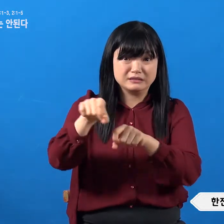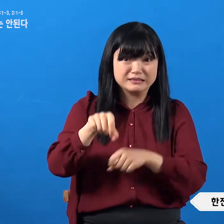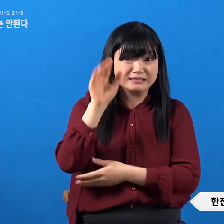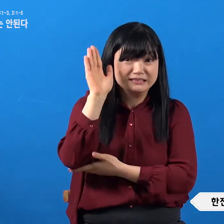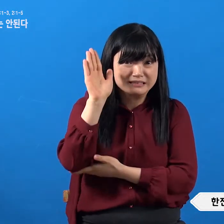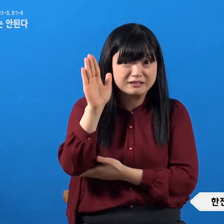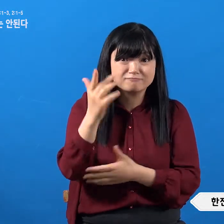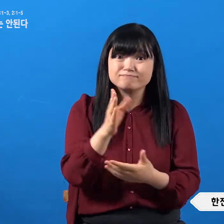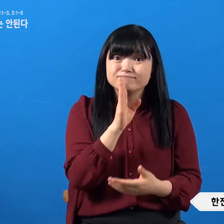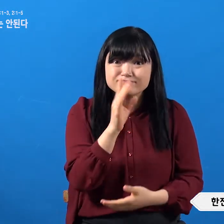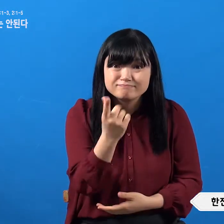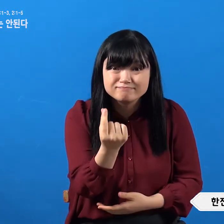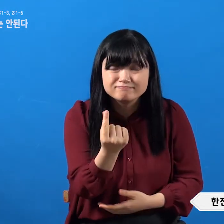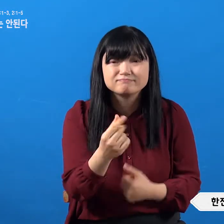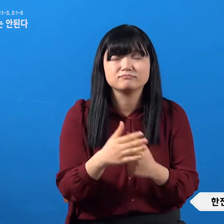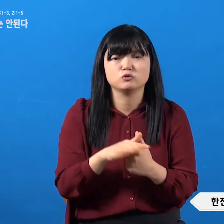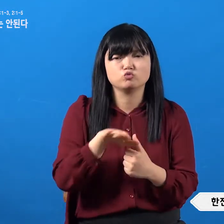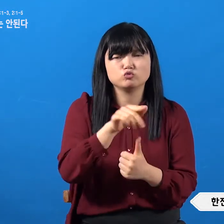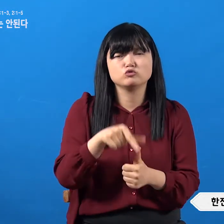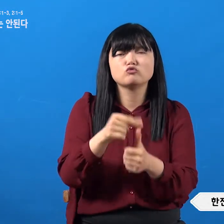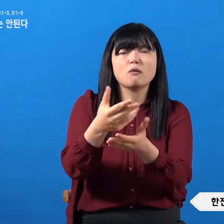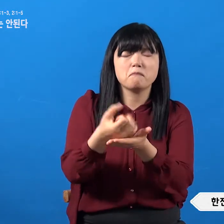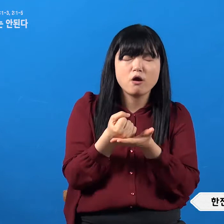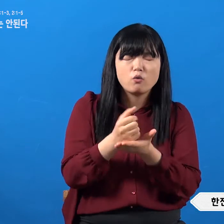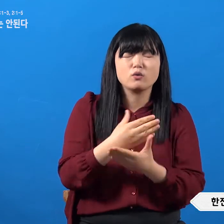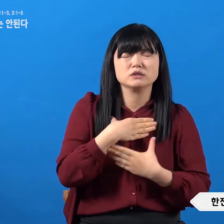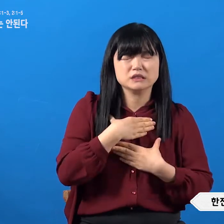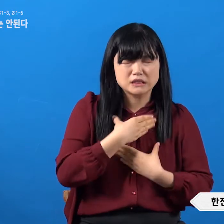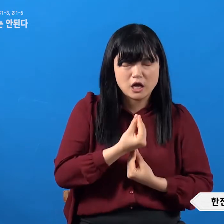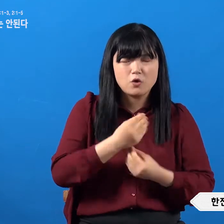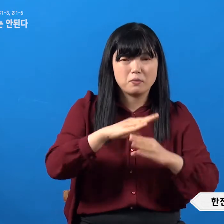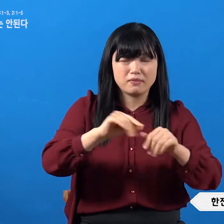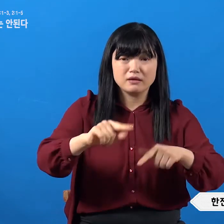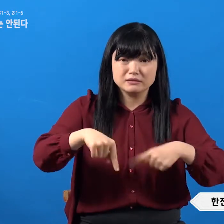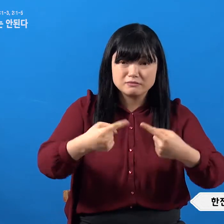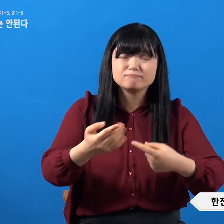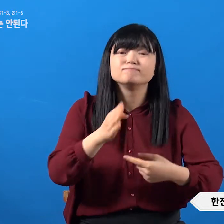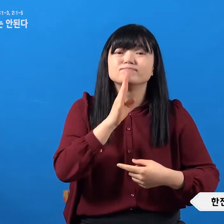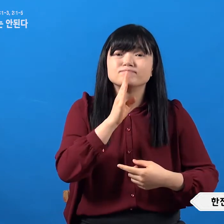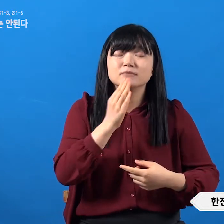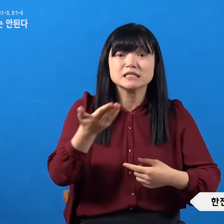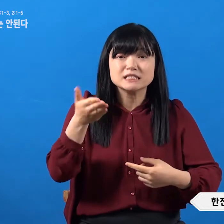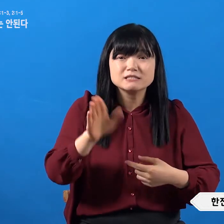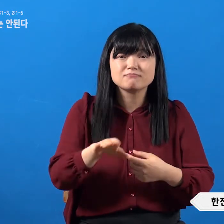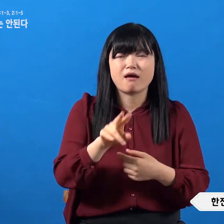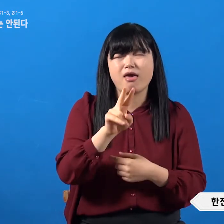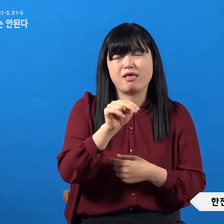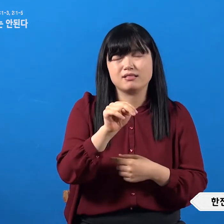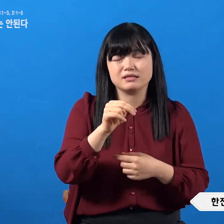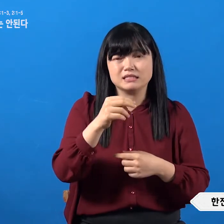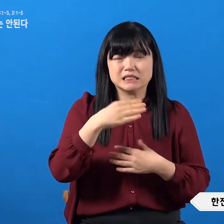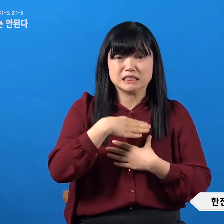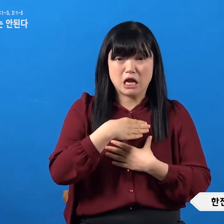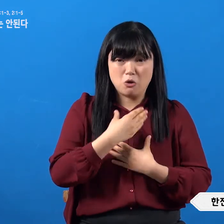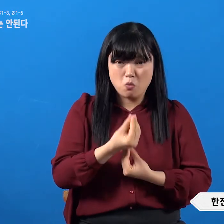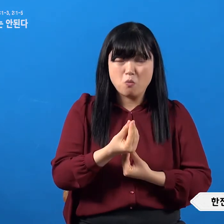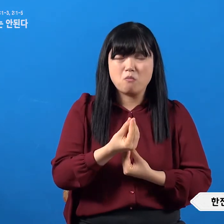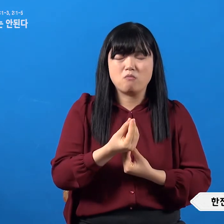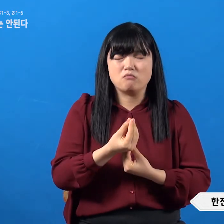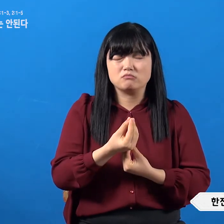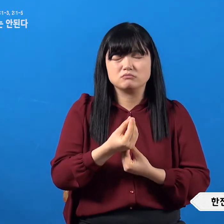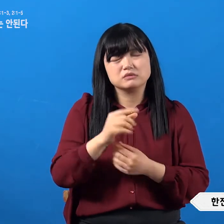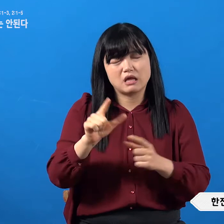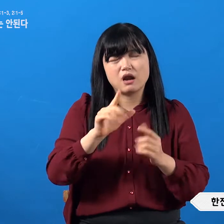아닙니까? 우리도 구원을 받고 샬롬에 들어갔지만은 엔샬롬에 머물러 있을